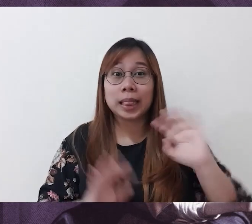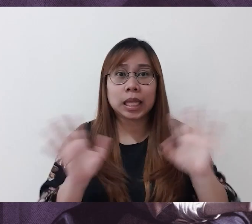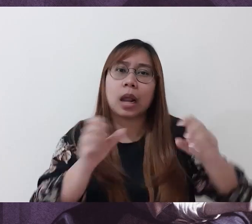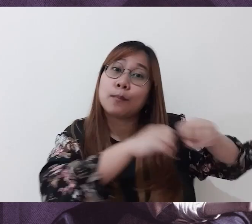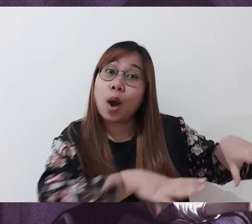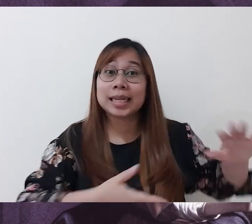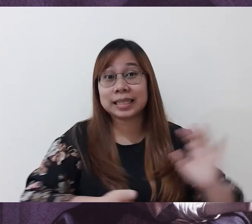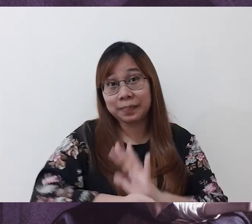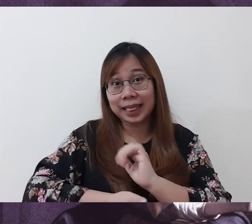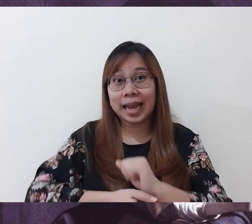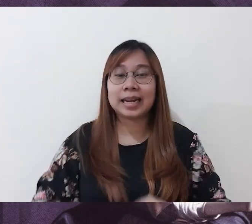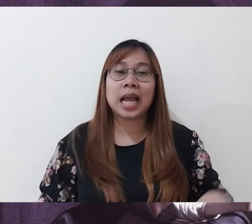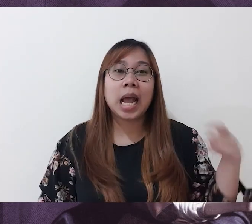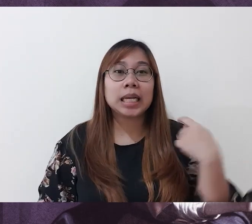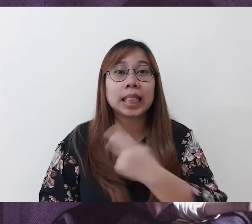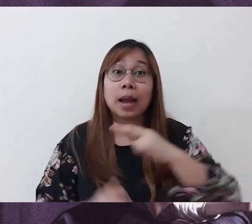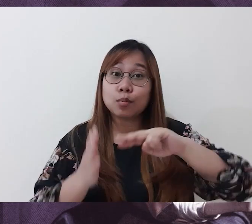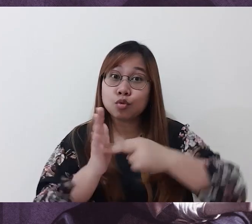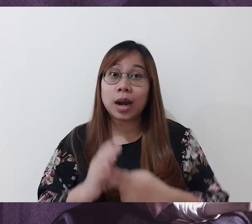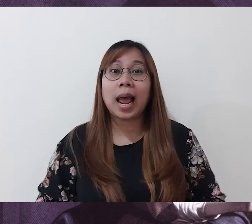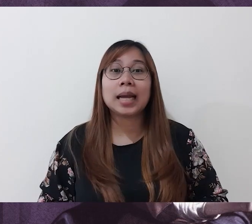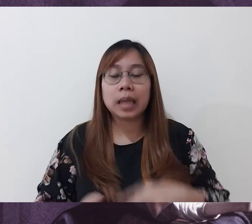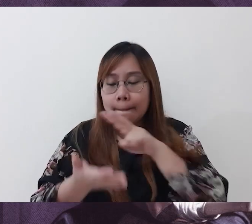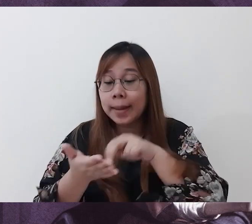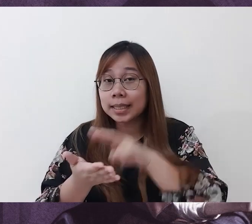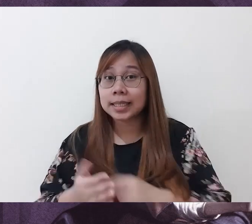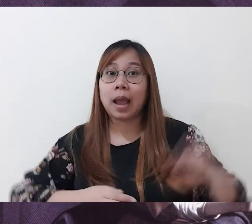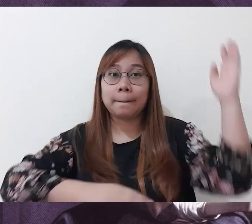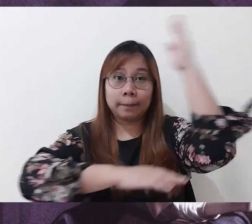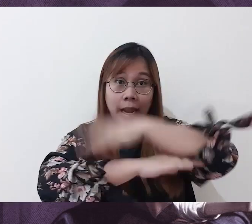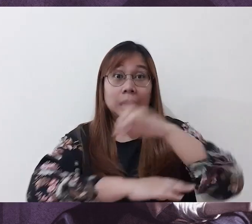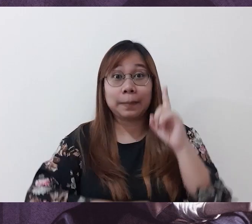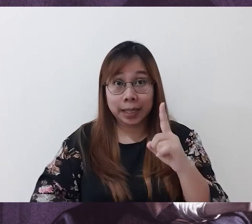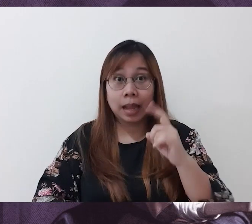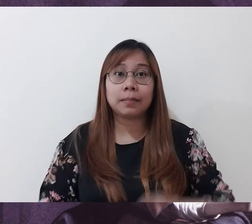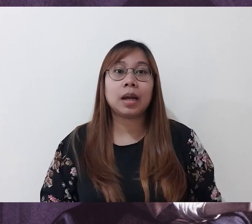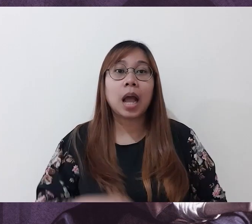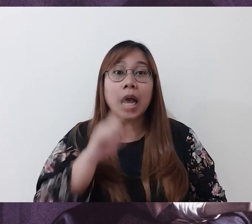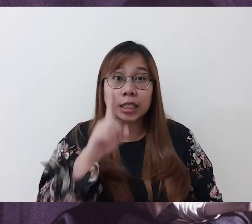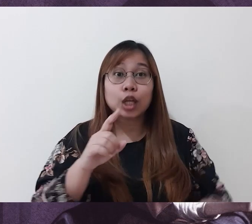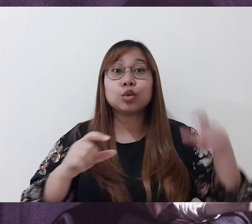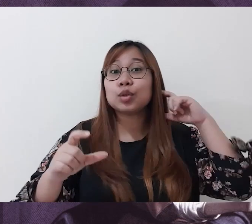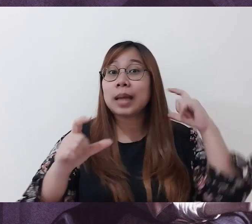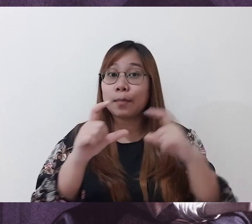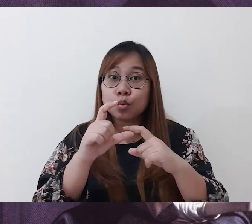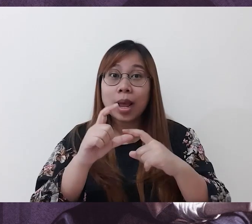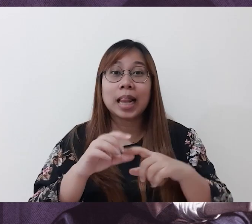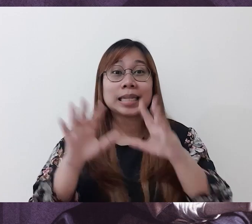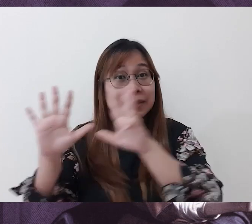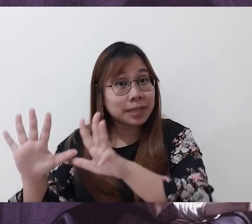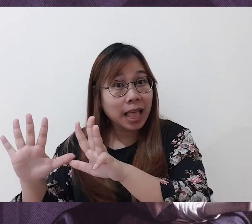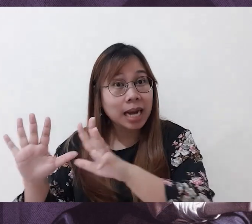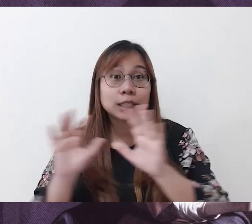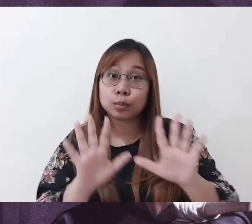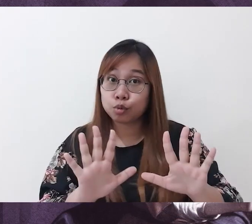membuang kesempatan. Dan kita akan memulainya dengan membaca dari di hari pertama 1 Samuel 9. Kita akan